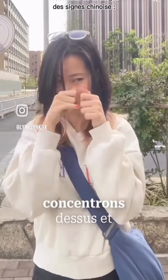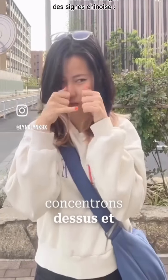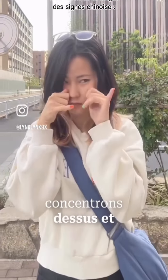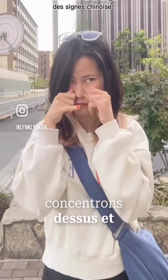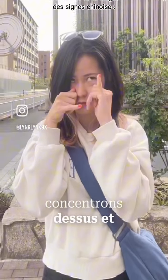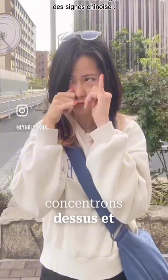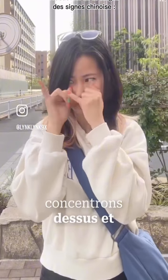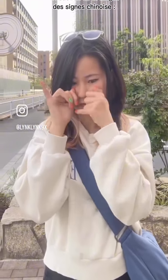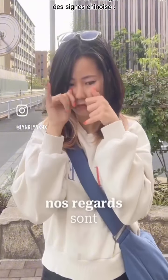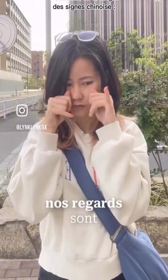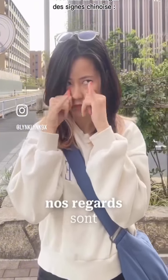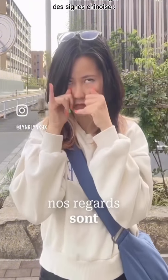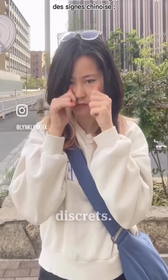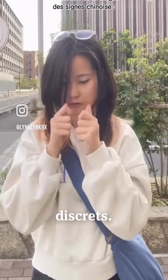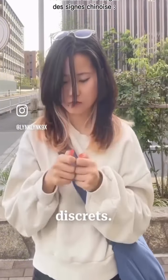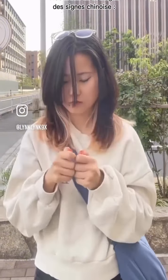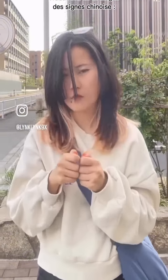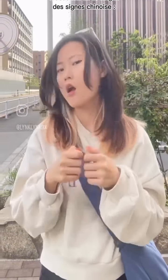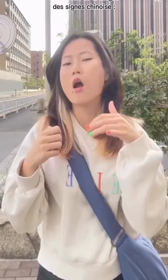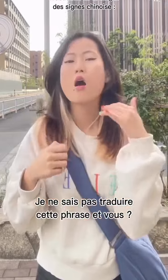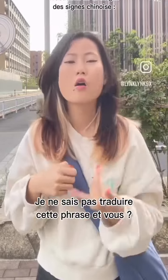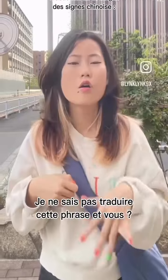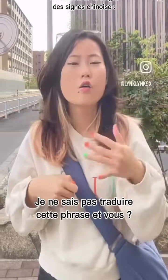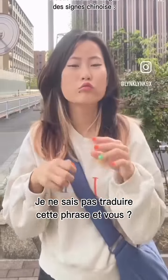dessus et nos regards sont discrets.